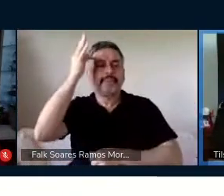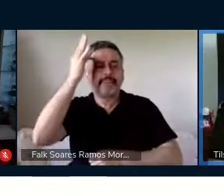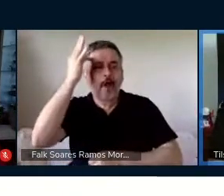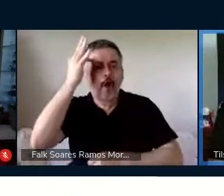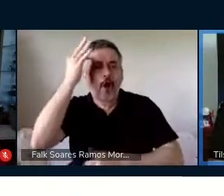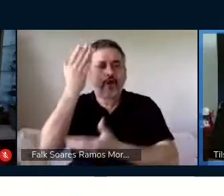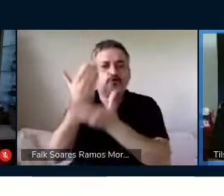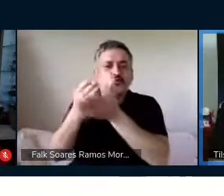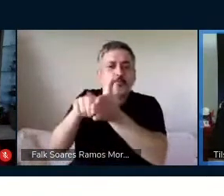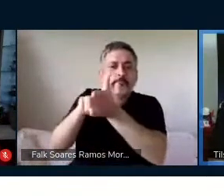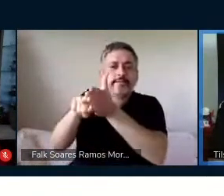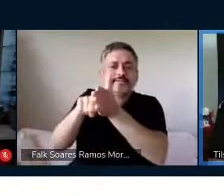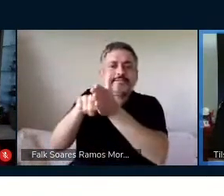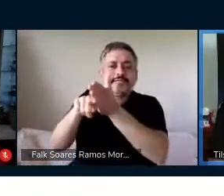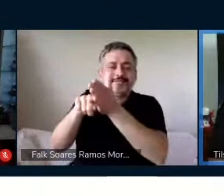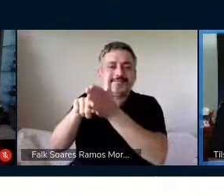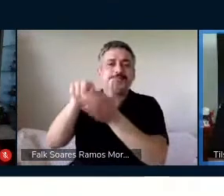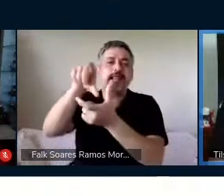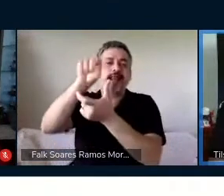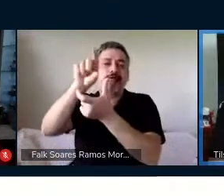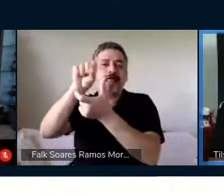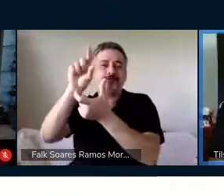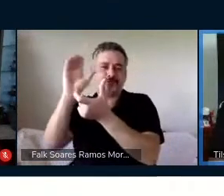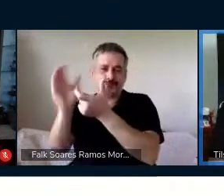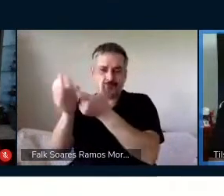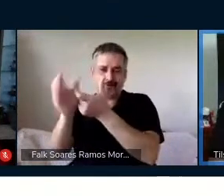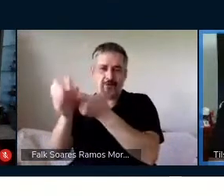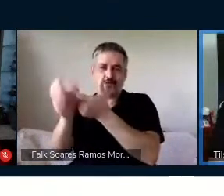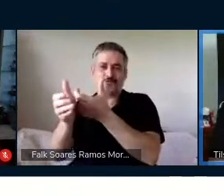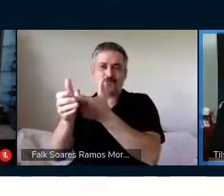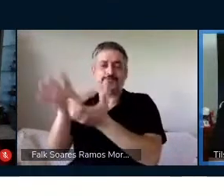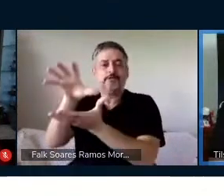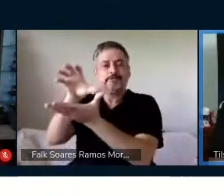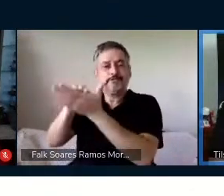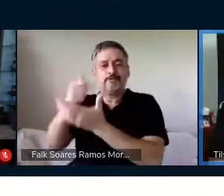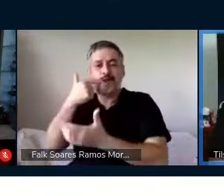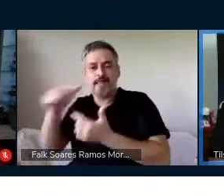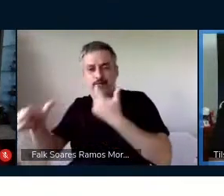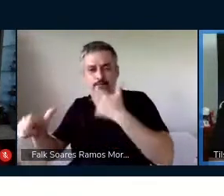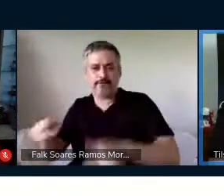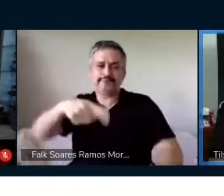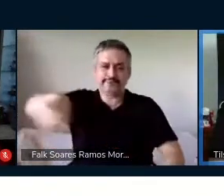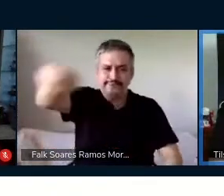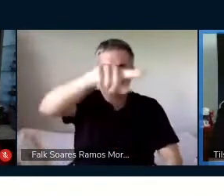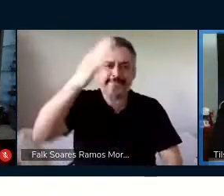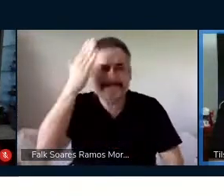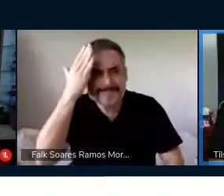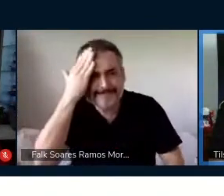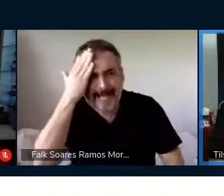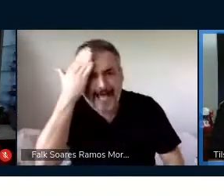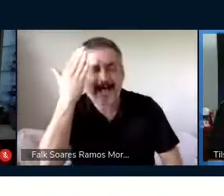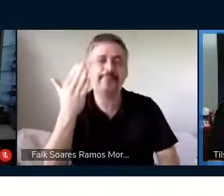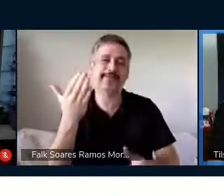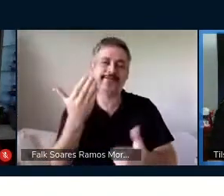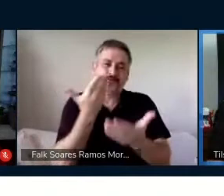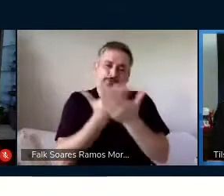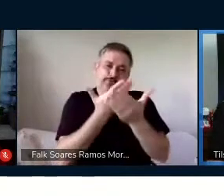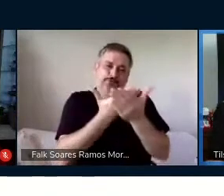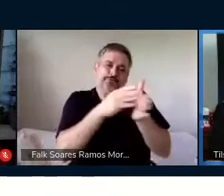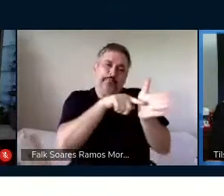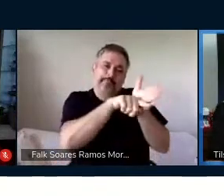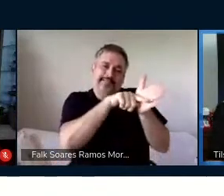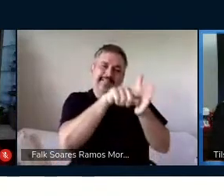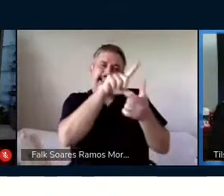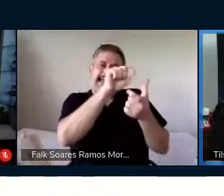2 apresenta os fundamentos de estudos da teoria da lexicologia e terminologia, registro